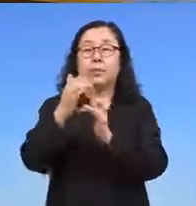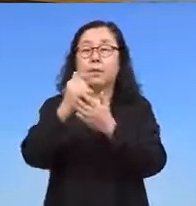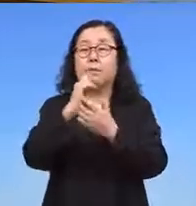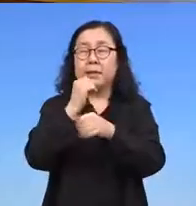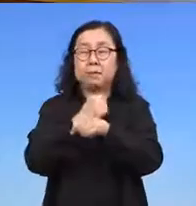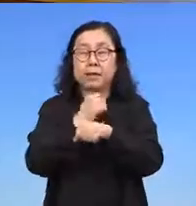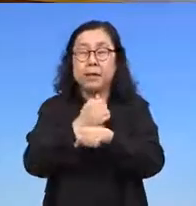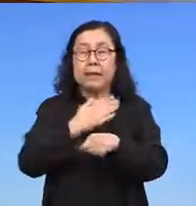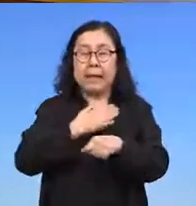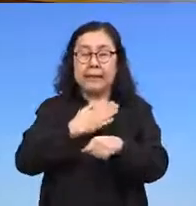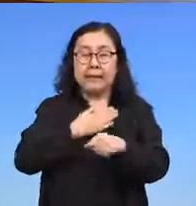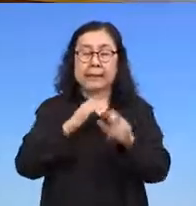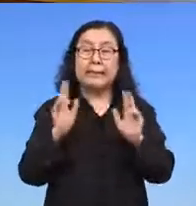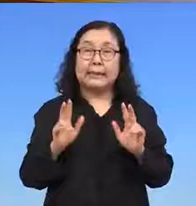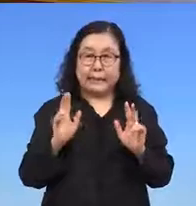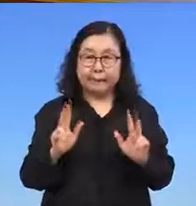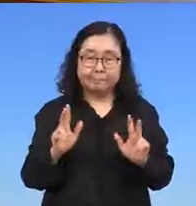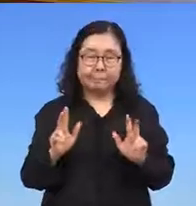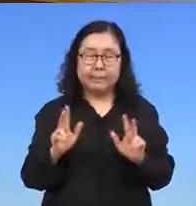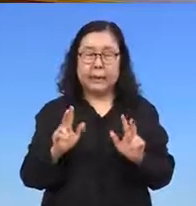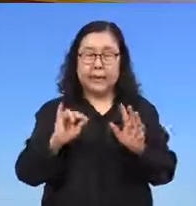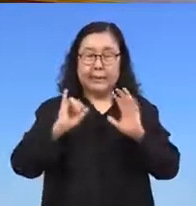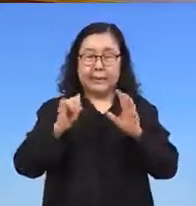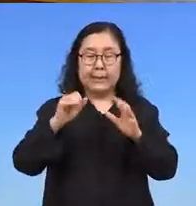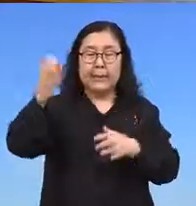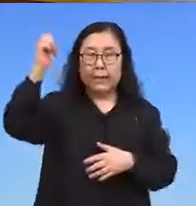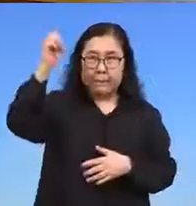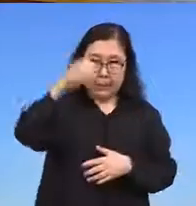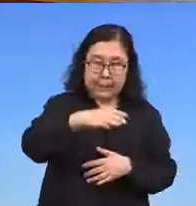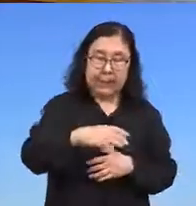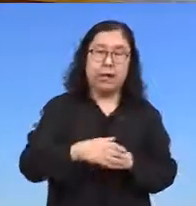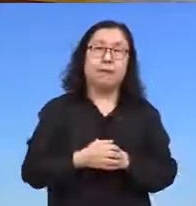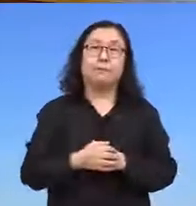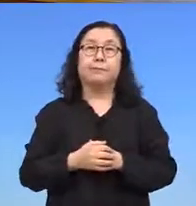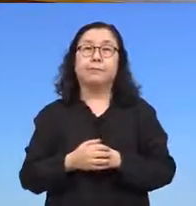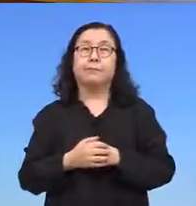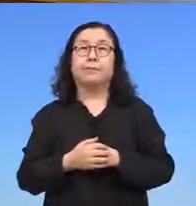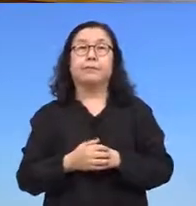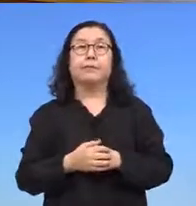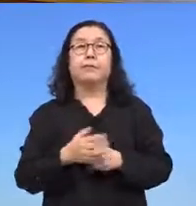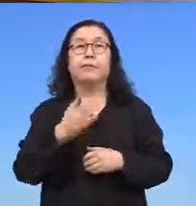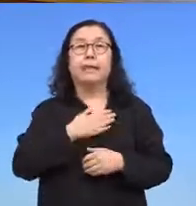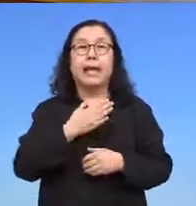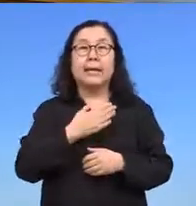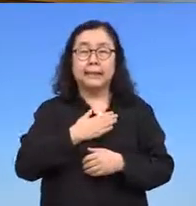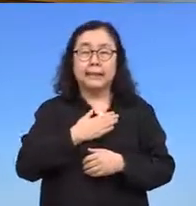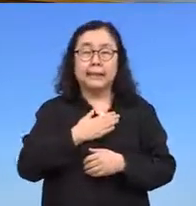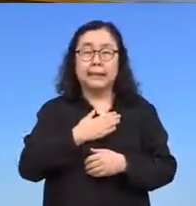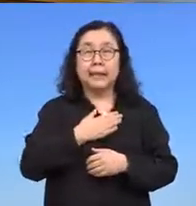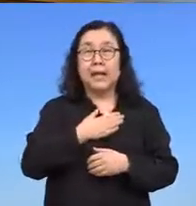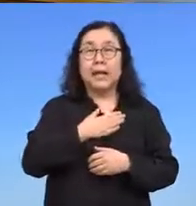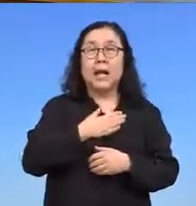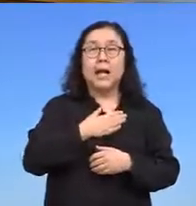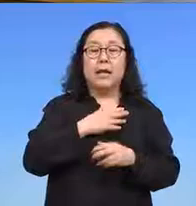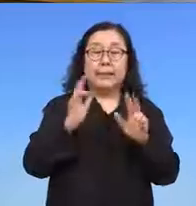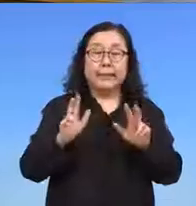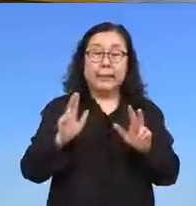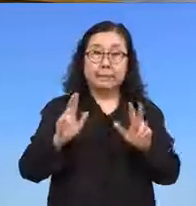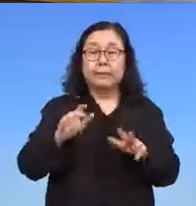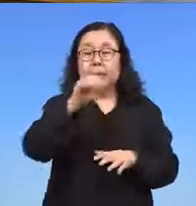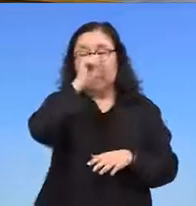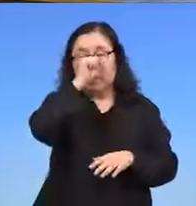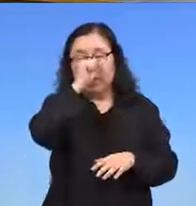예수께서 또 말씀하여 이르시되 나는 I am 세상의 빛이니. 10장 11절 나는 I